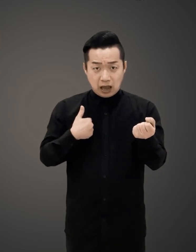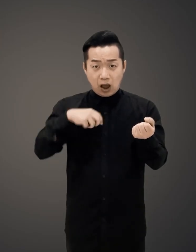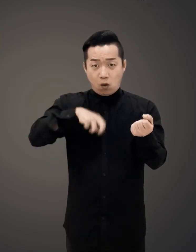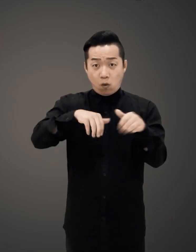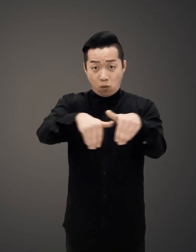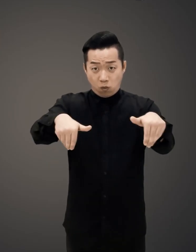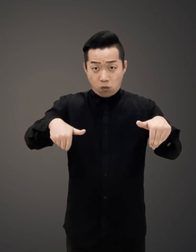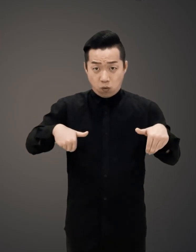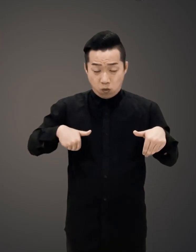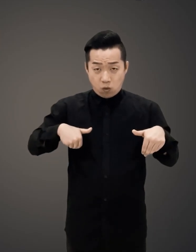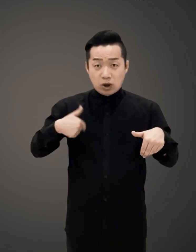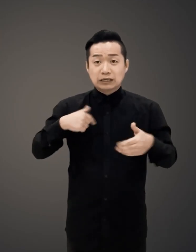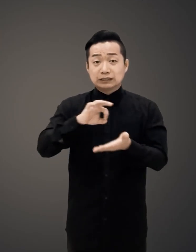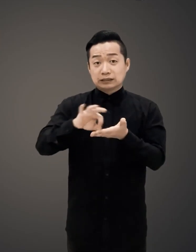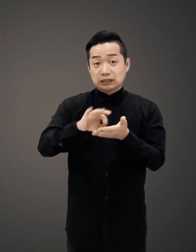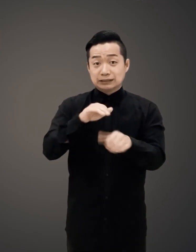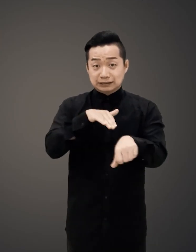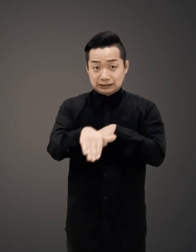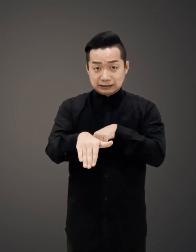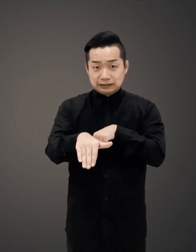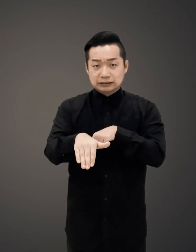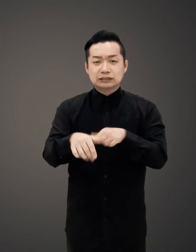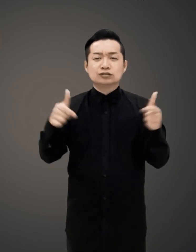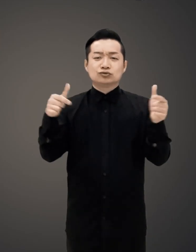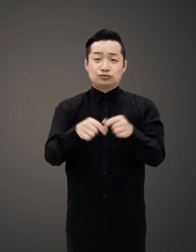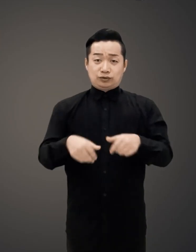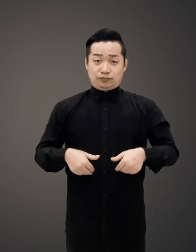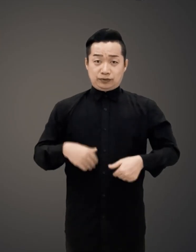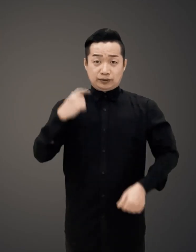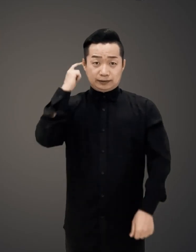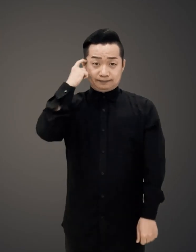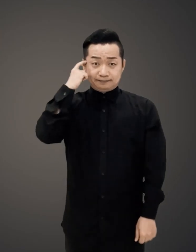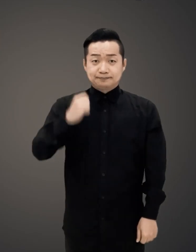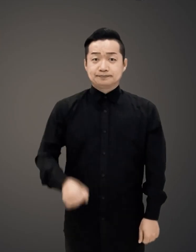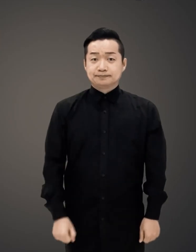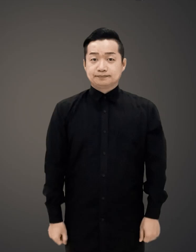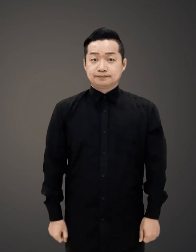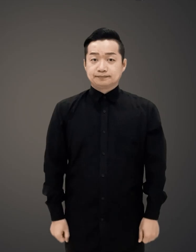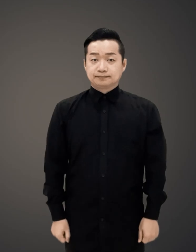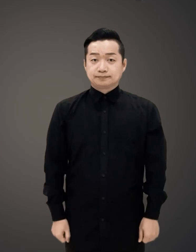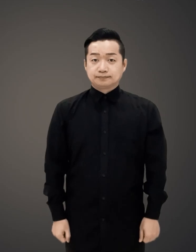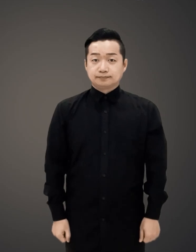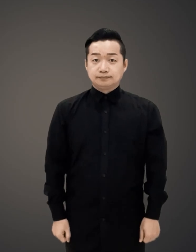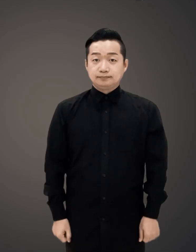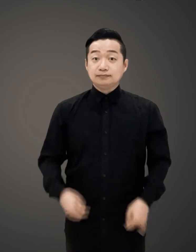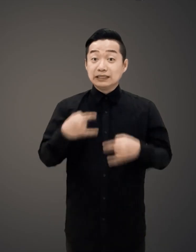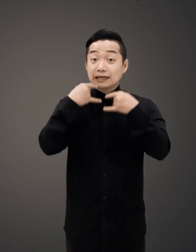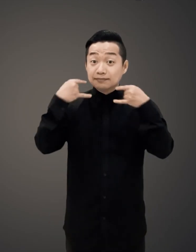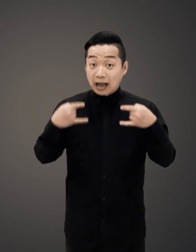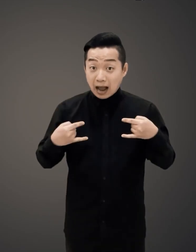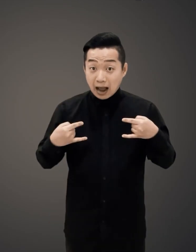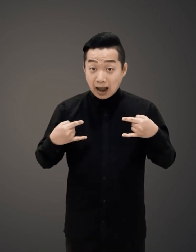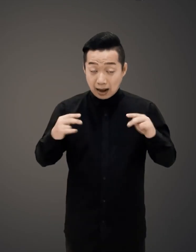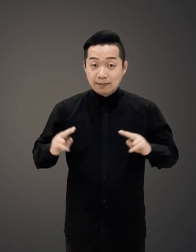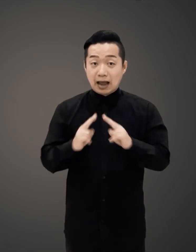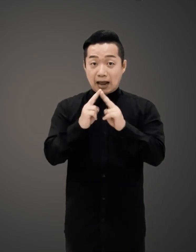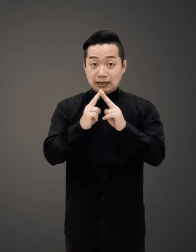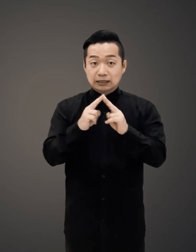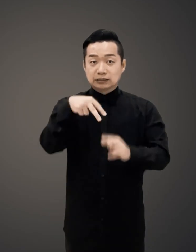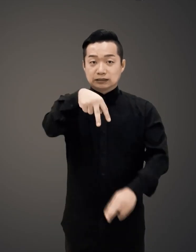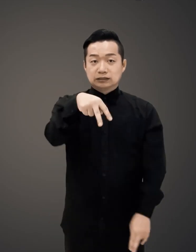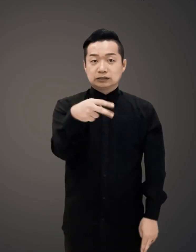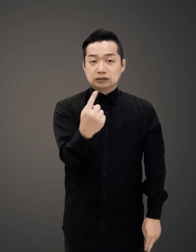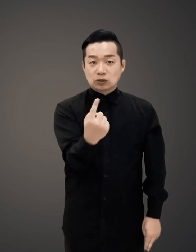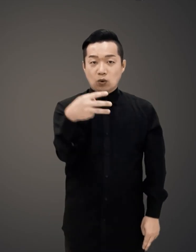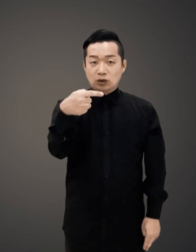배타적으로 이용하는 그런 행태를 좀 지향하는 것들이 필요하다고 생각을 합니다. 파리에 가보면은 이제 소르본 대학이라고